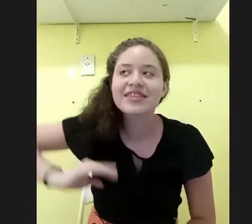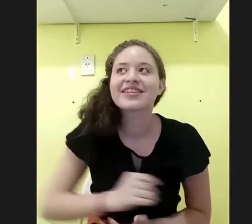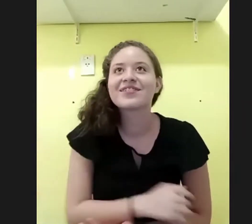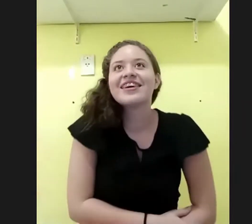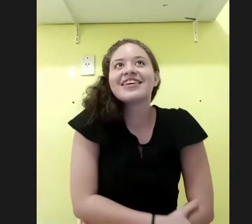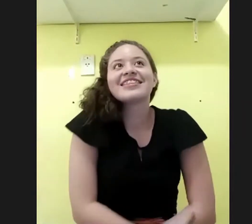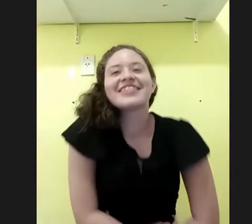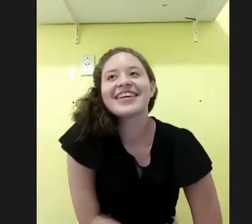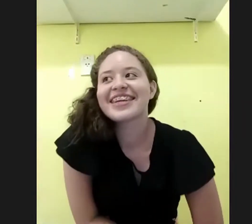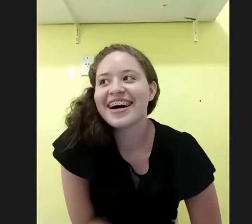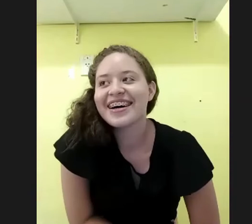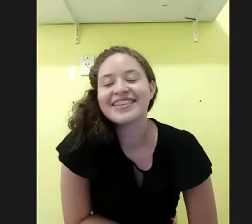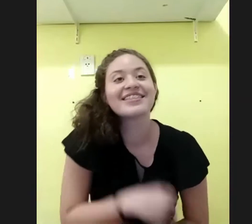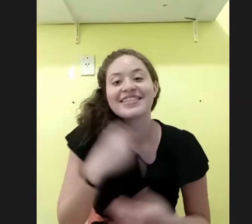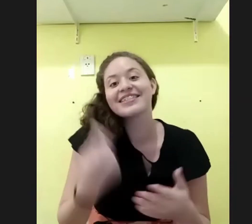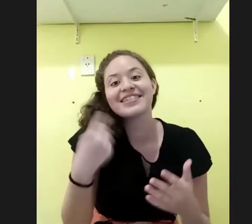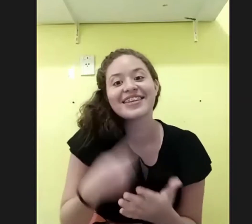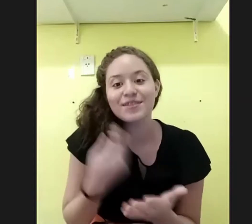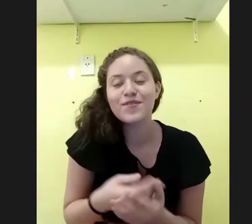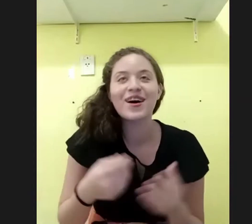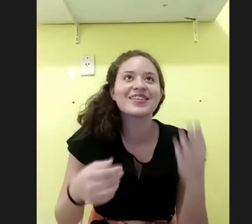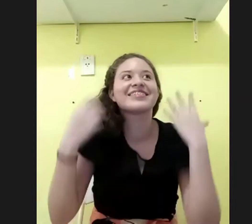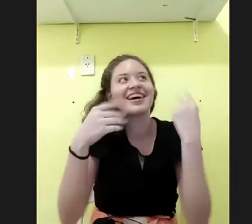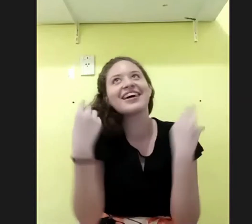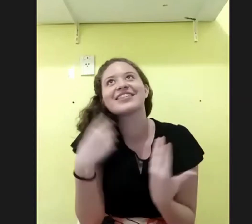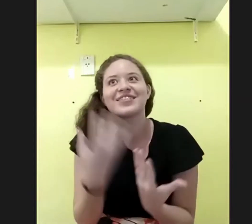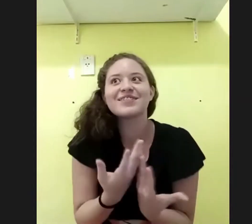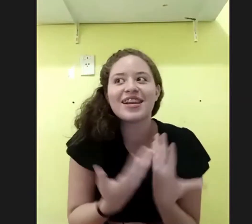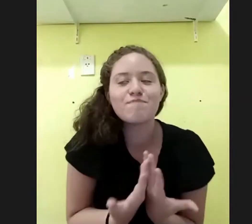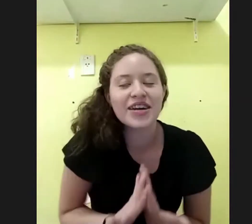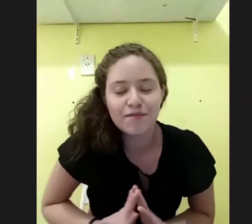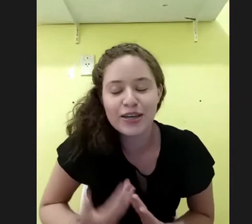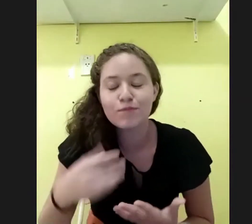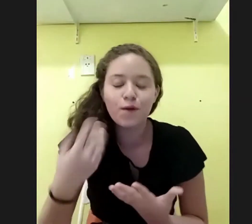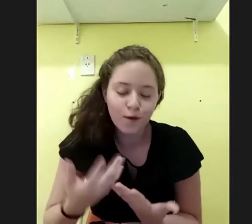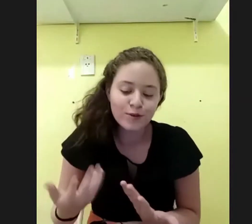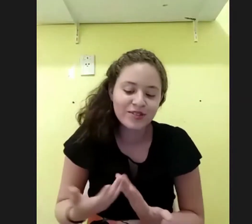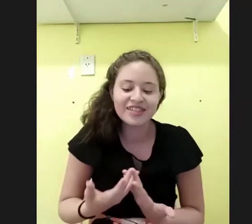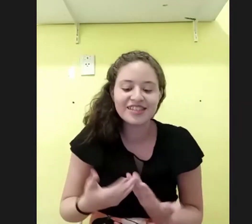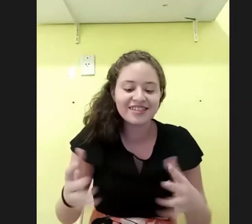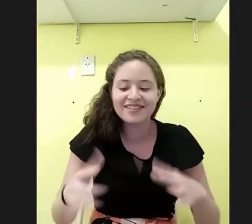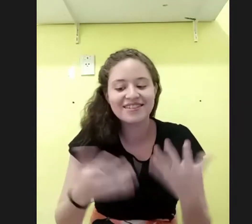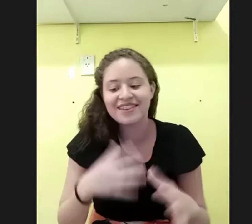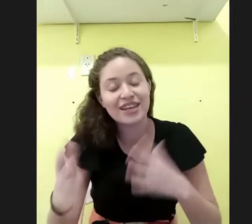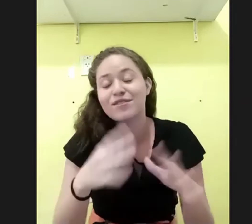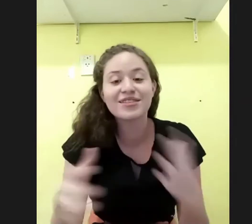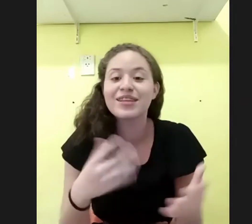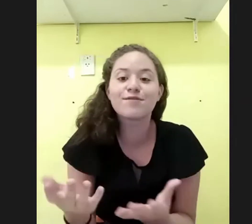pensando, será? E tanto por causa, achando se valia a pena mesmo, ou se eu tava tão nervosa,